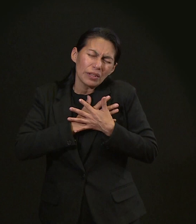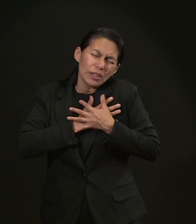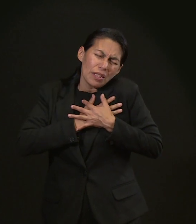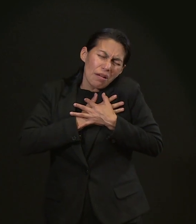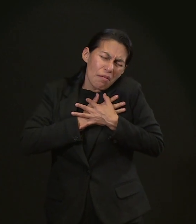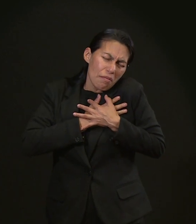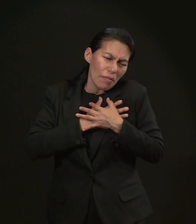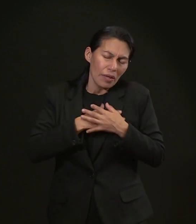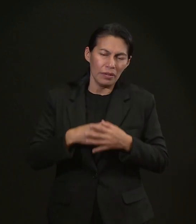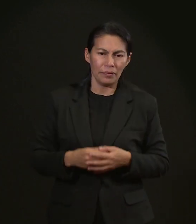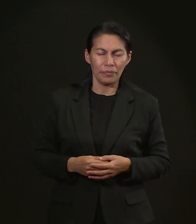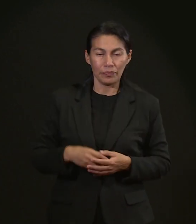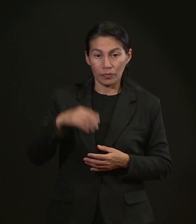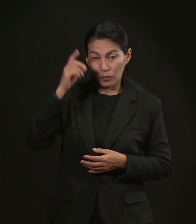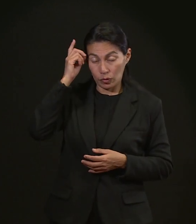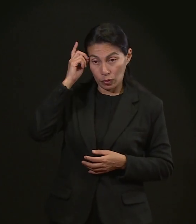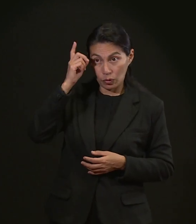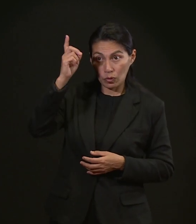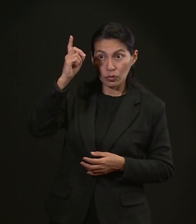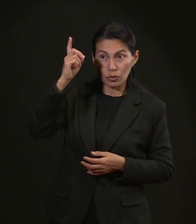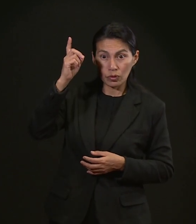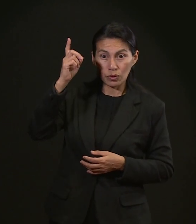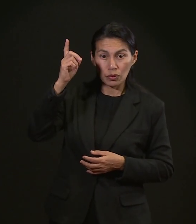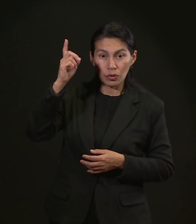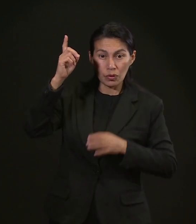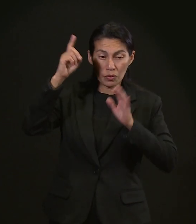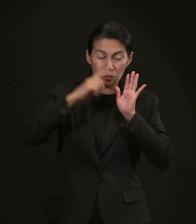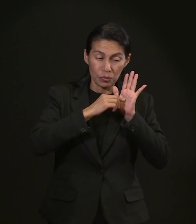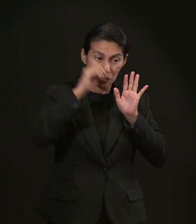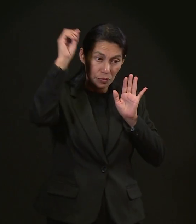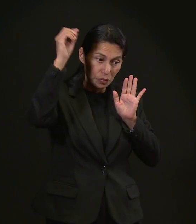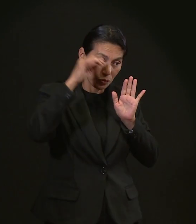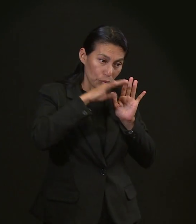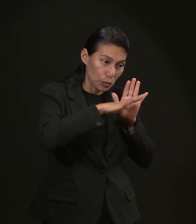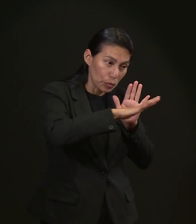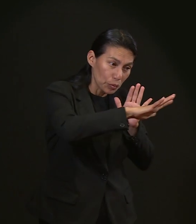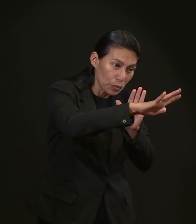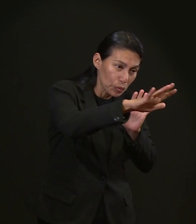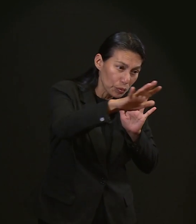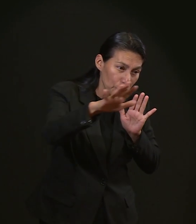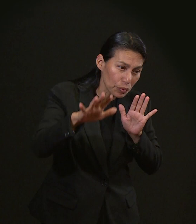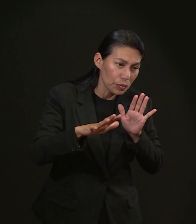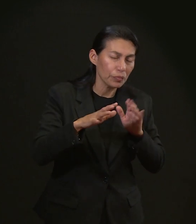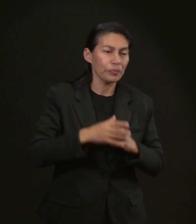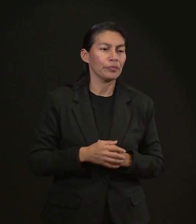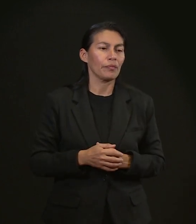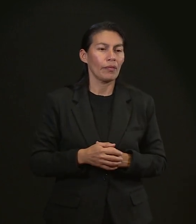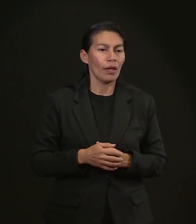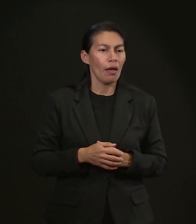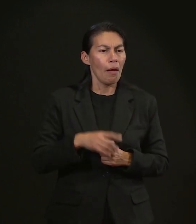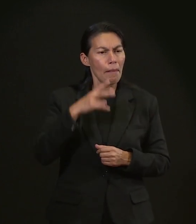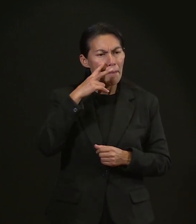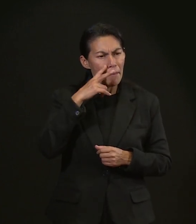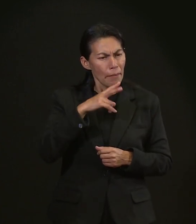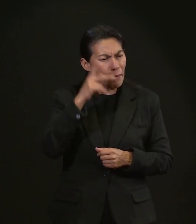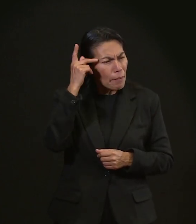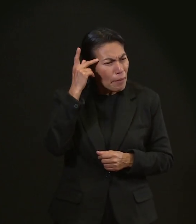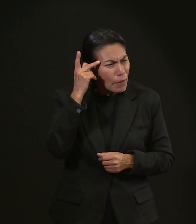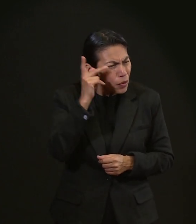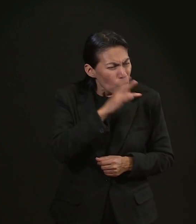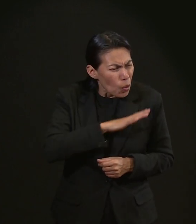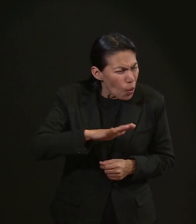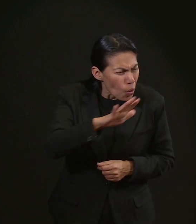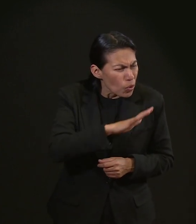suyas no gracias no se comunica al mundo se revela al mundo para seguir la verdad que viene en la